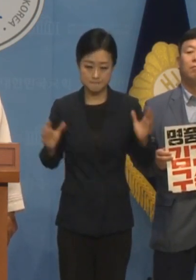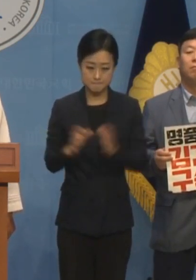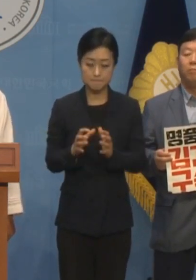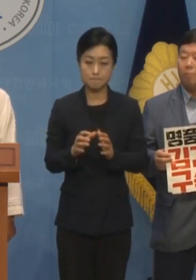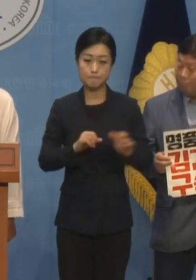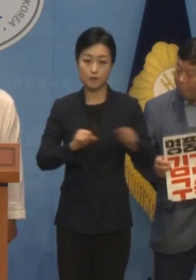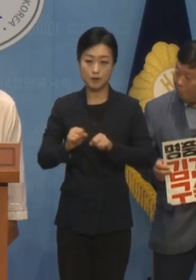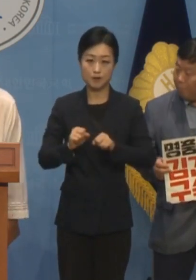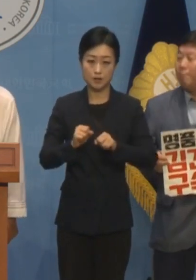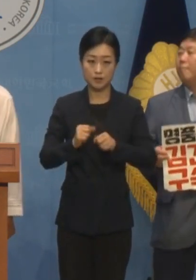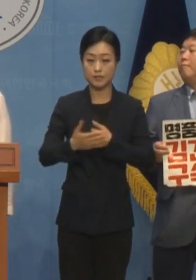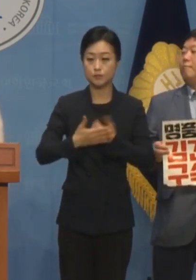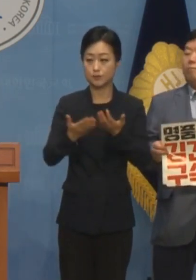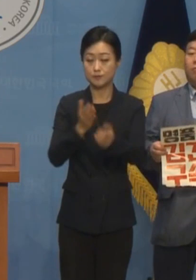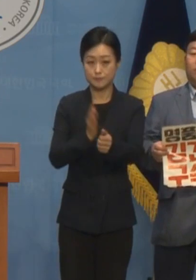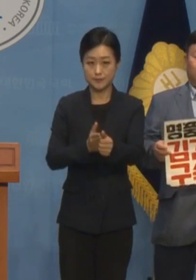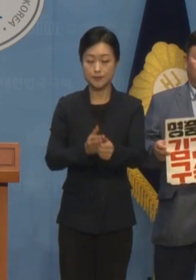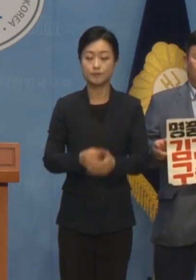감사합니다.